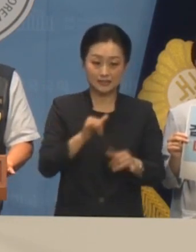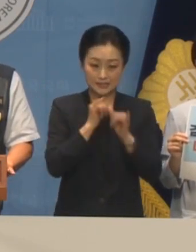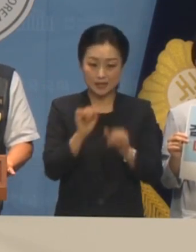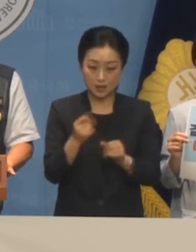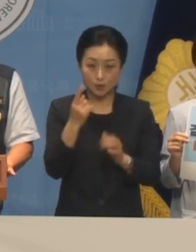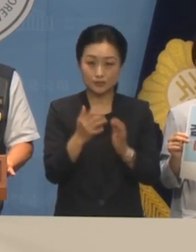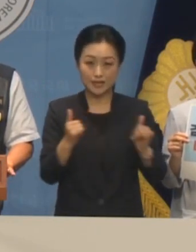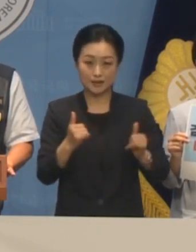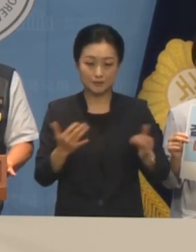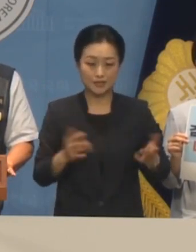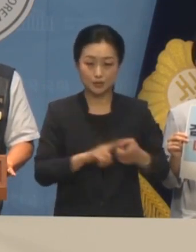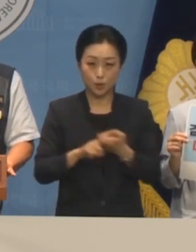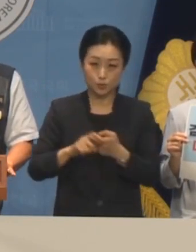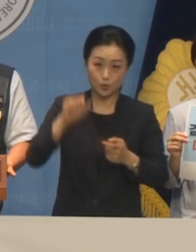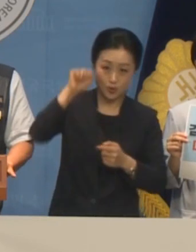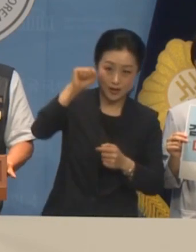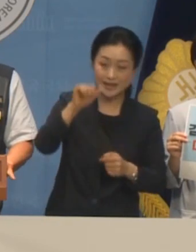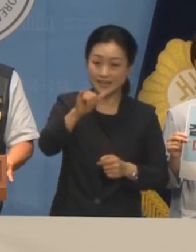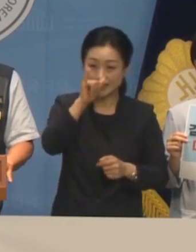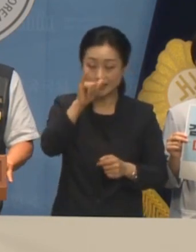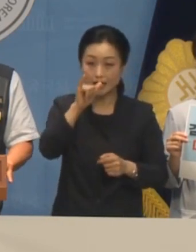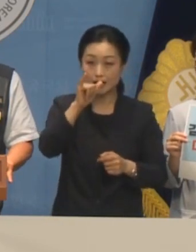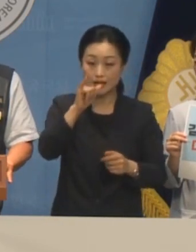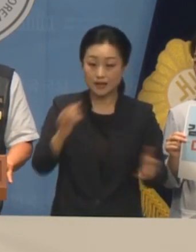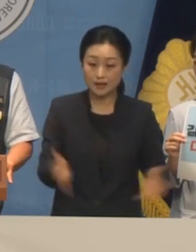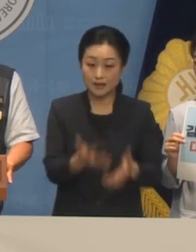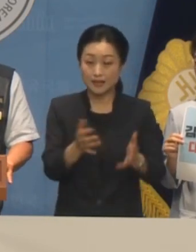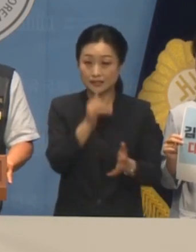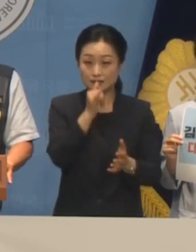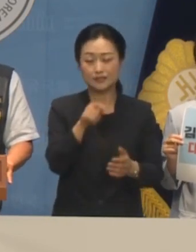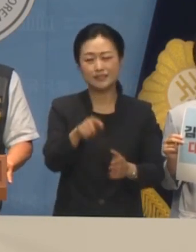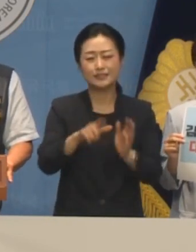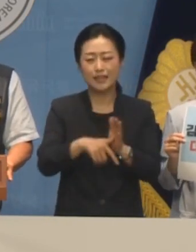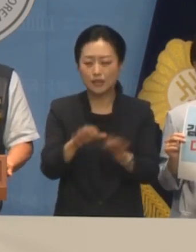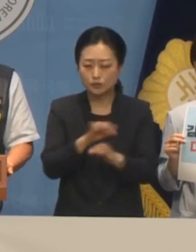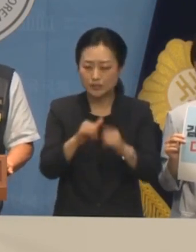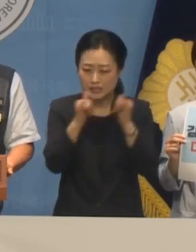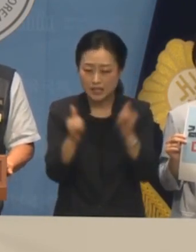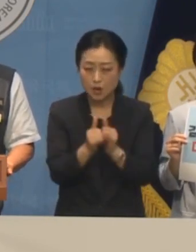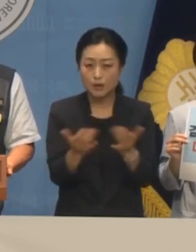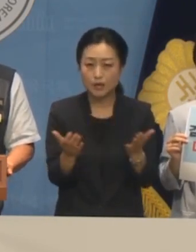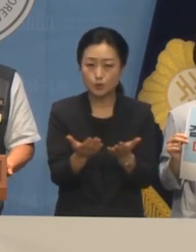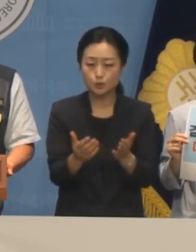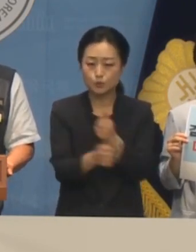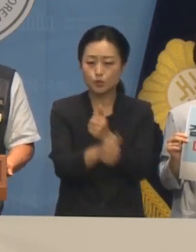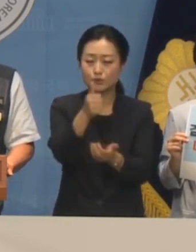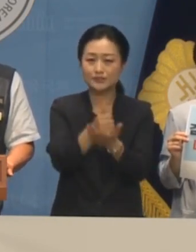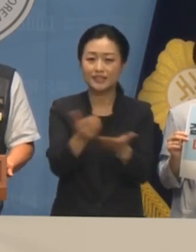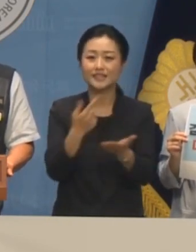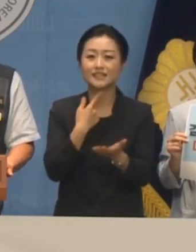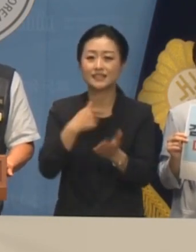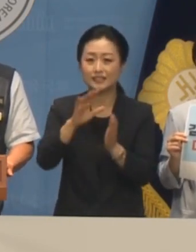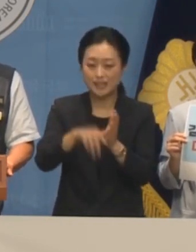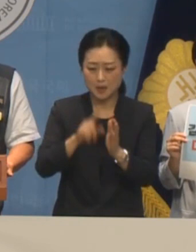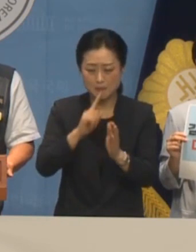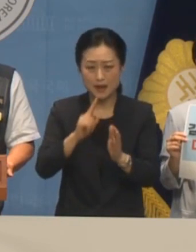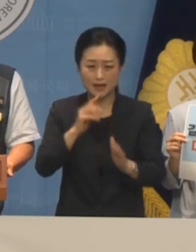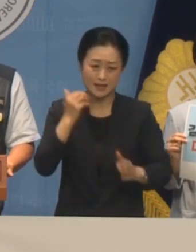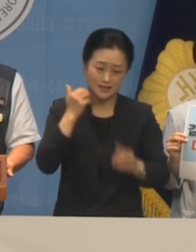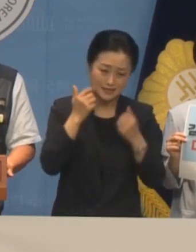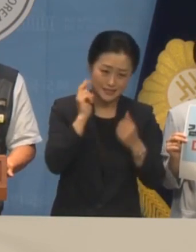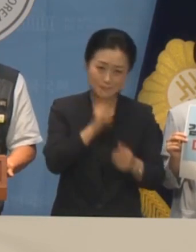후보자 당 당시에 경제사회 노동 위원장 했습니다 건폭 모리를 중단시켜야 할 자가 자신의